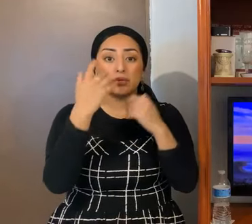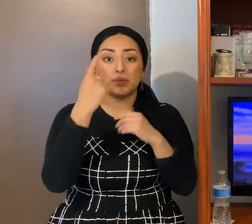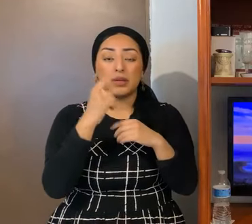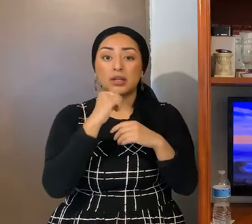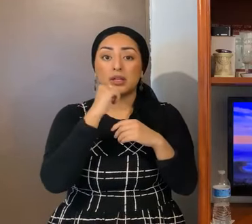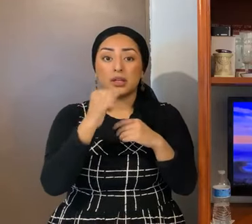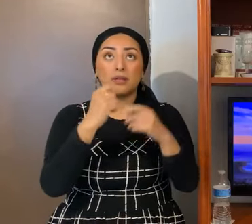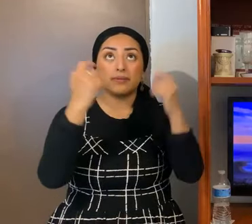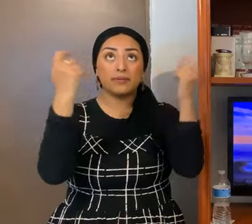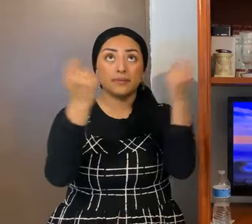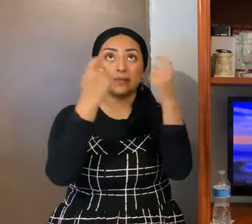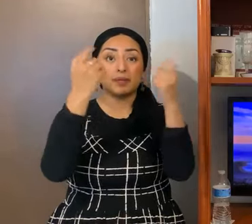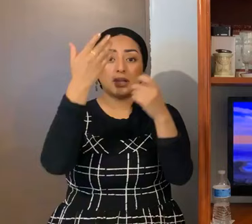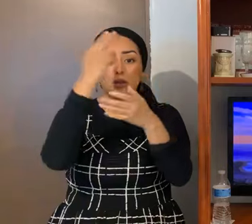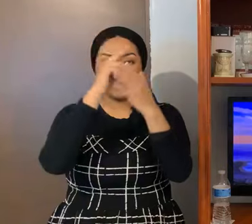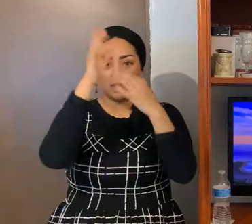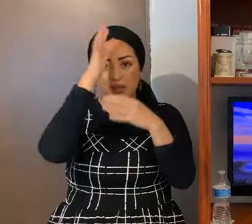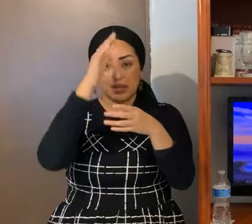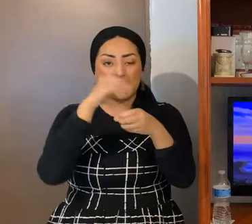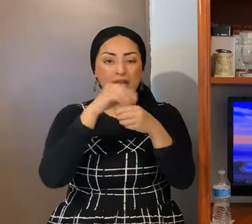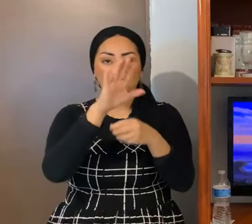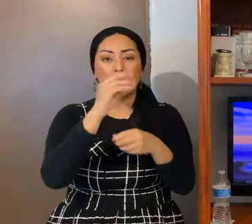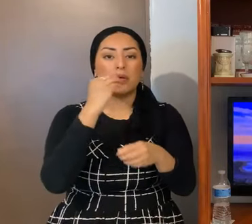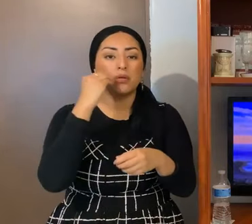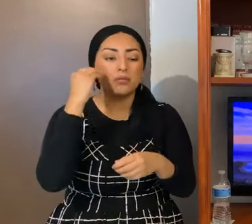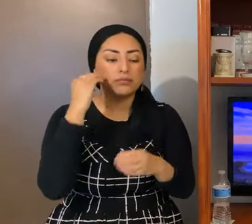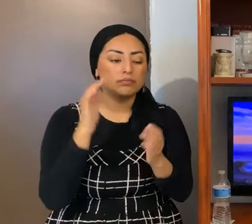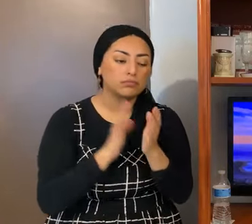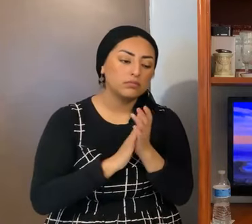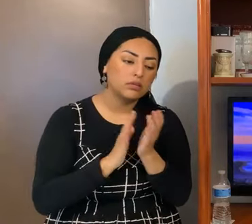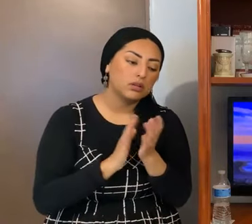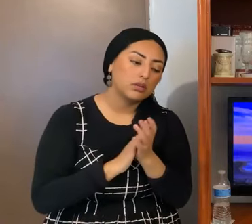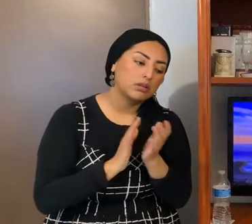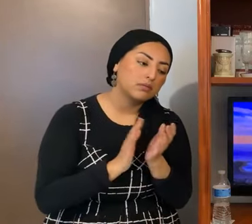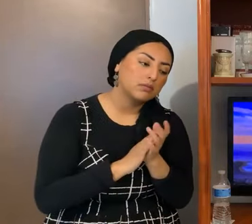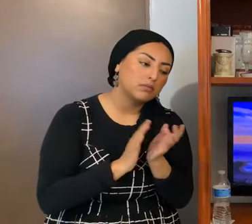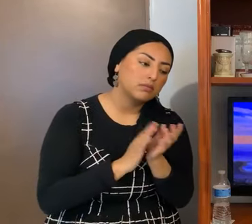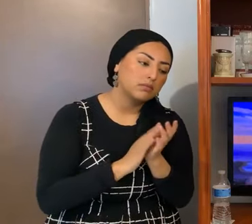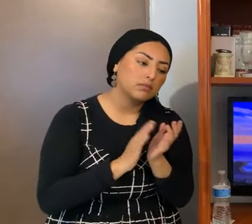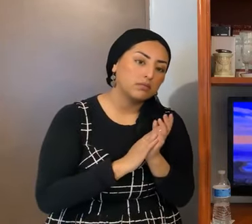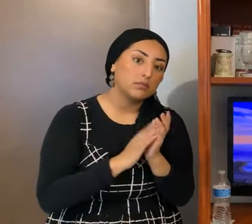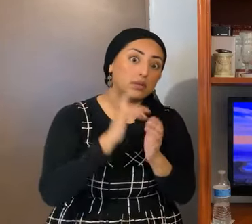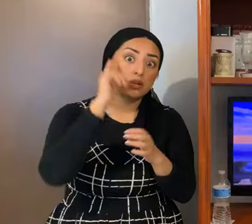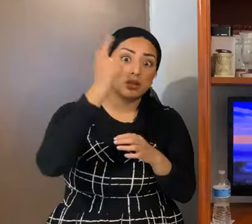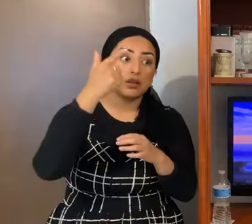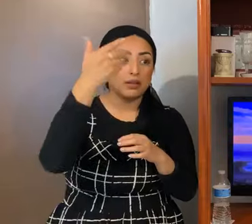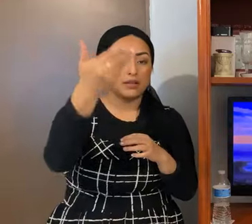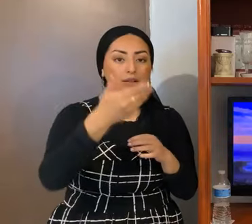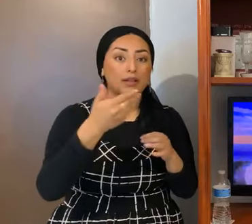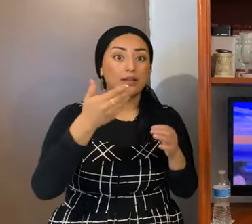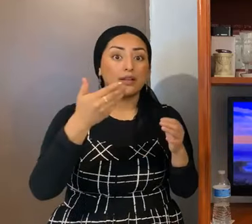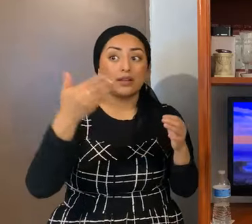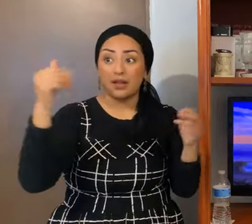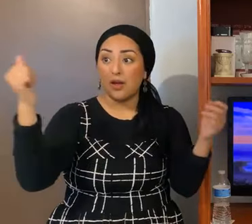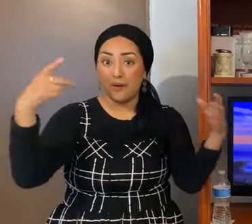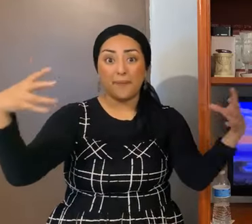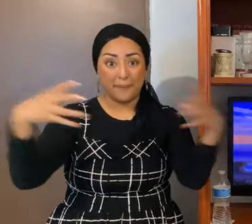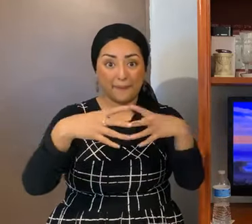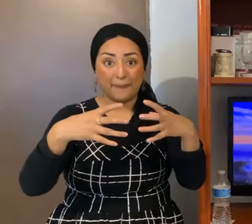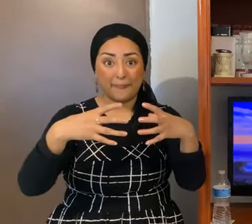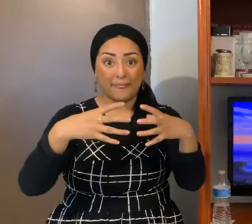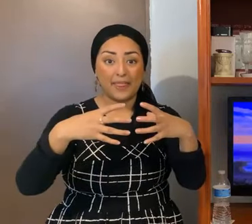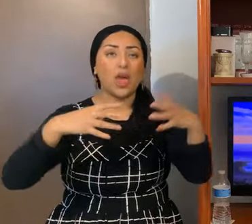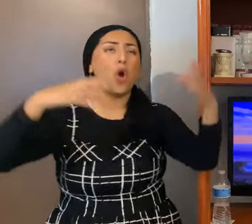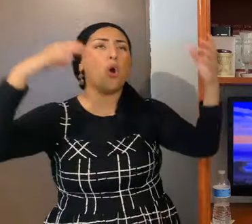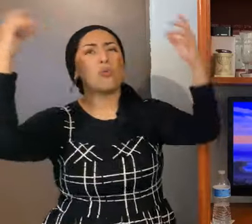al Eterno, vamos a decir que en su casa está así, y con su cara larga, y de repente invitan, bueno, vamos a exaltar todos, y viene y